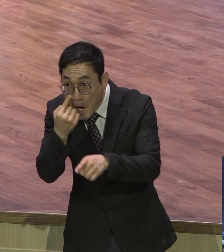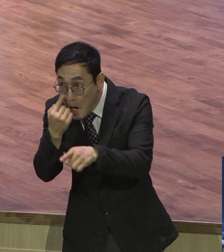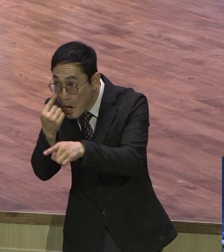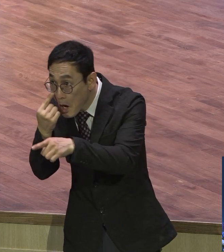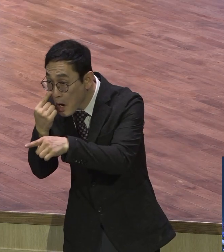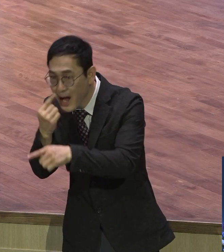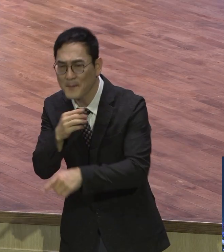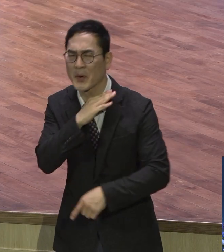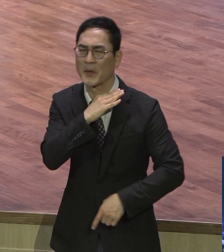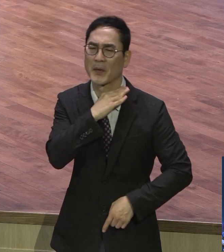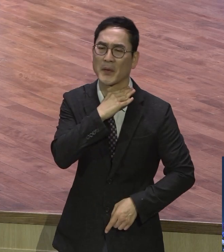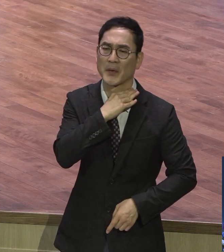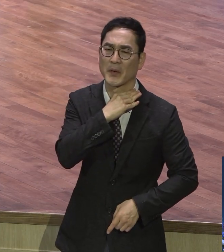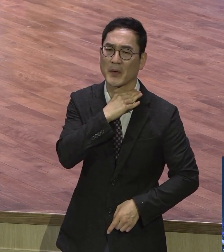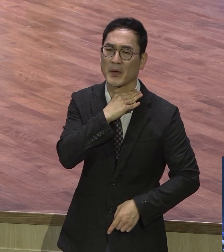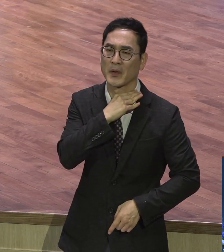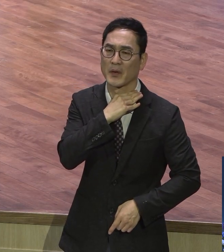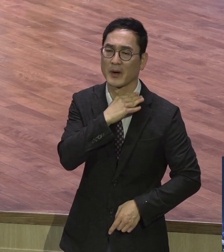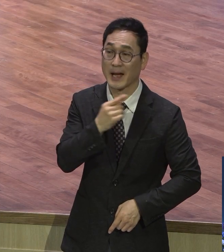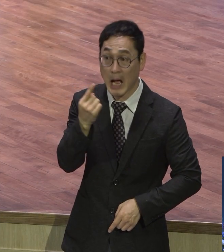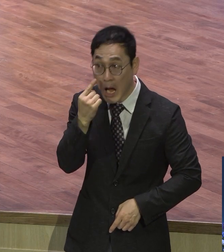보이니까 믿으라는 거예요.